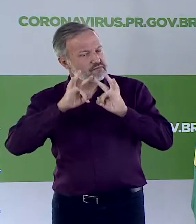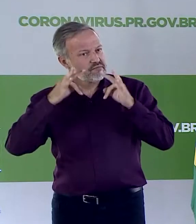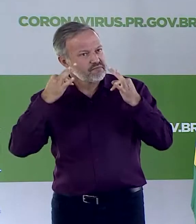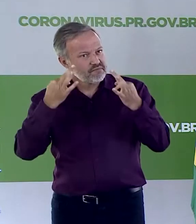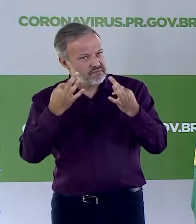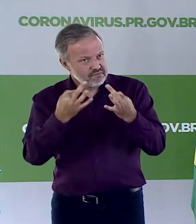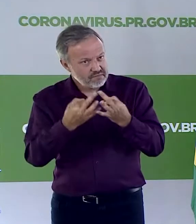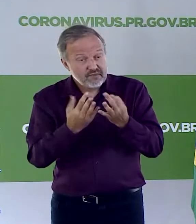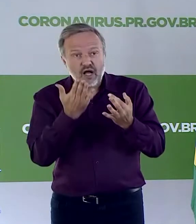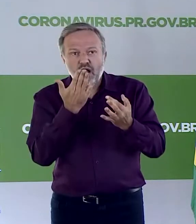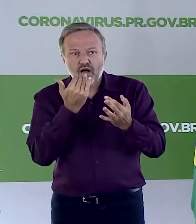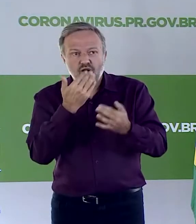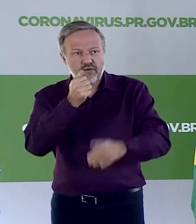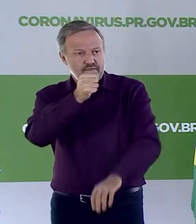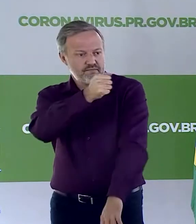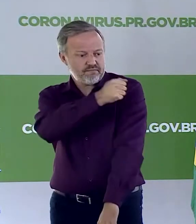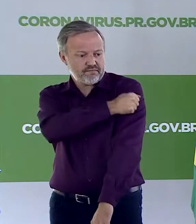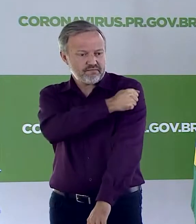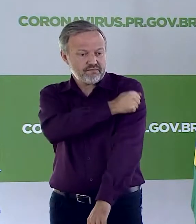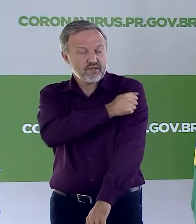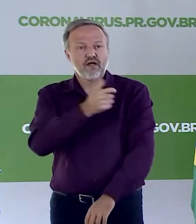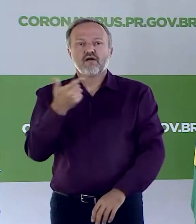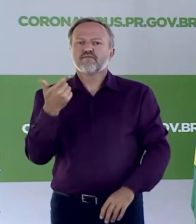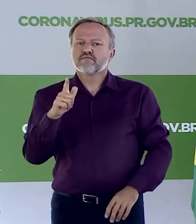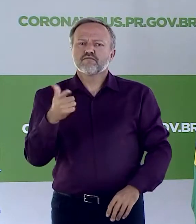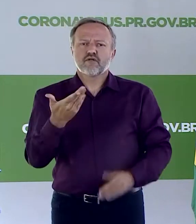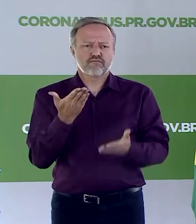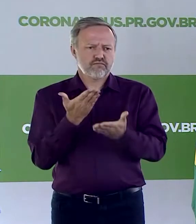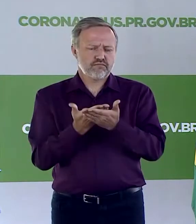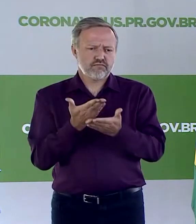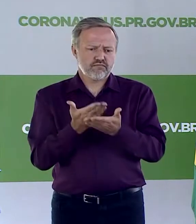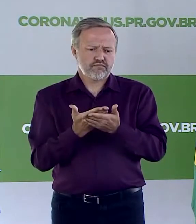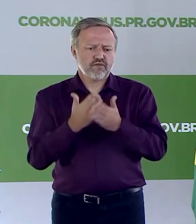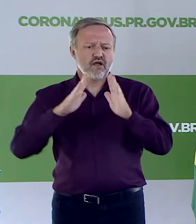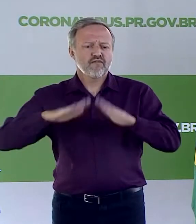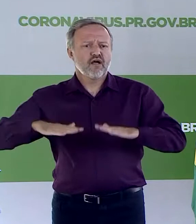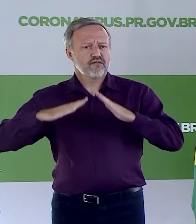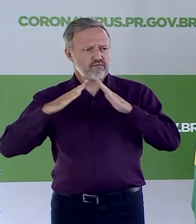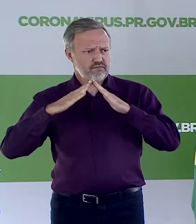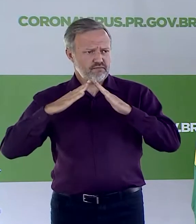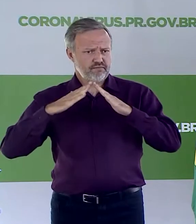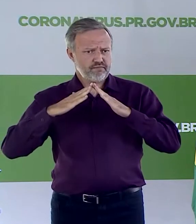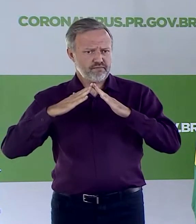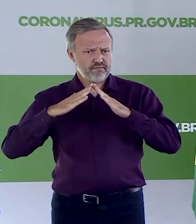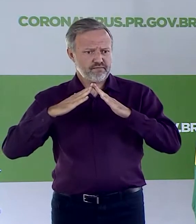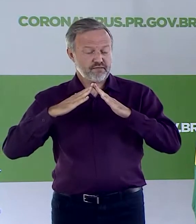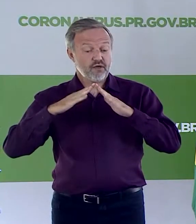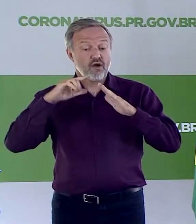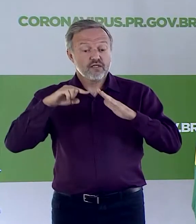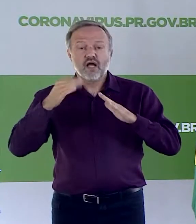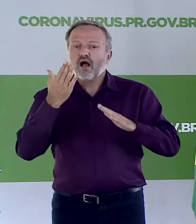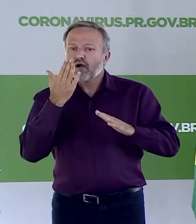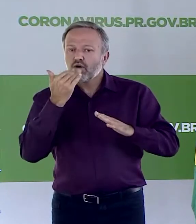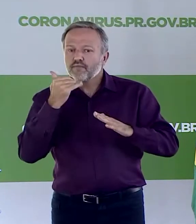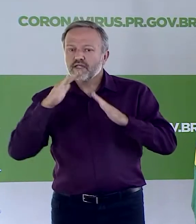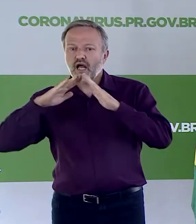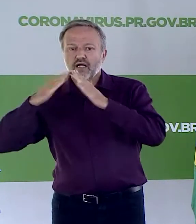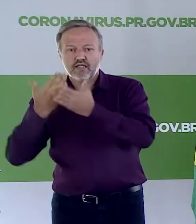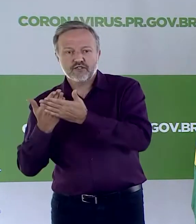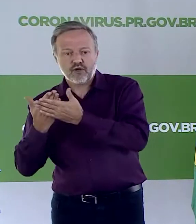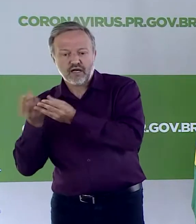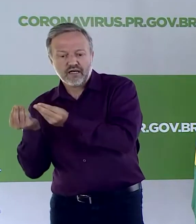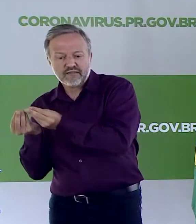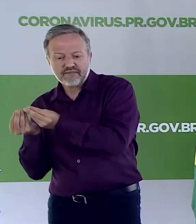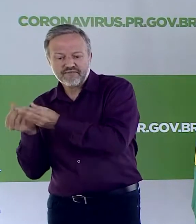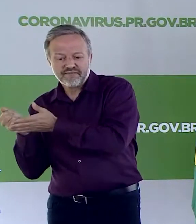e o governo do paraná anunciou um pacote social de 400 milhões de reais para benefício das famílias paranaenses